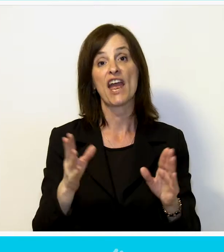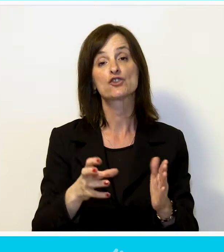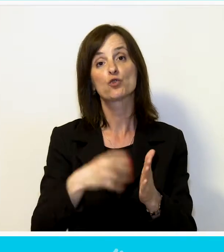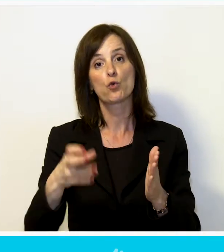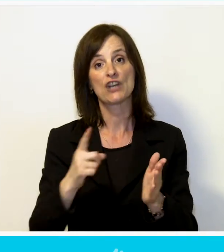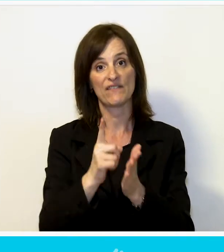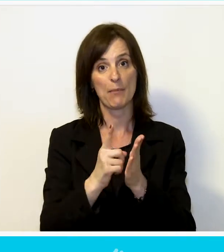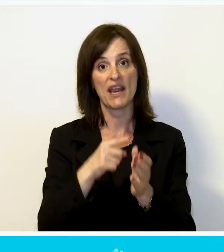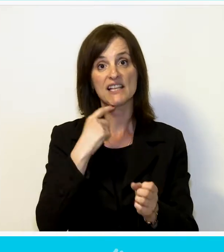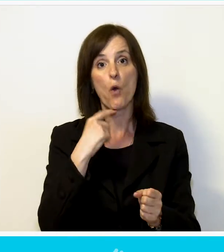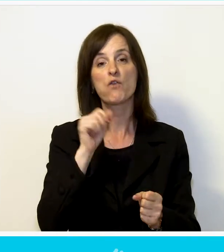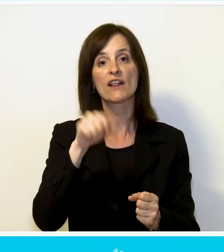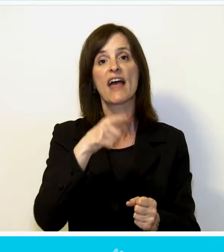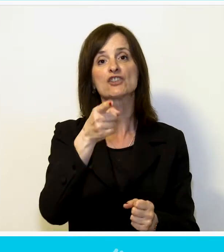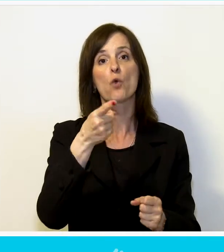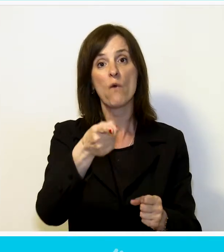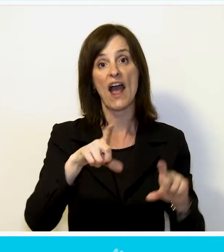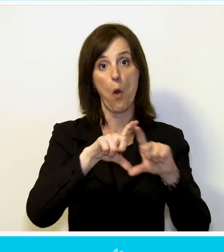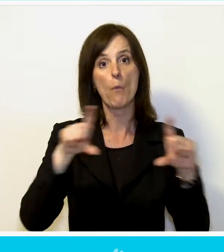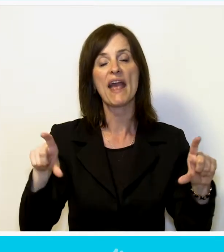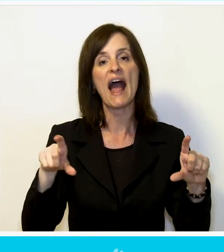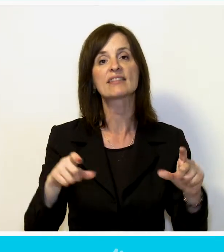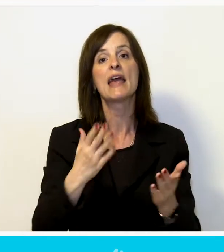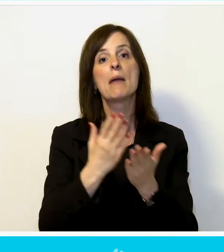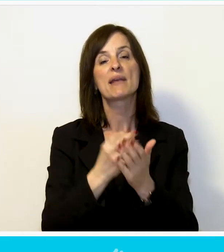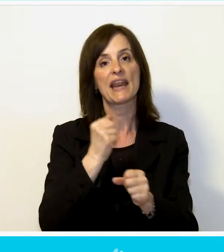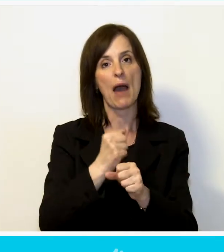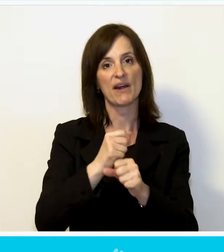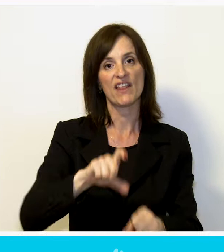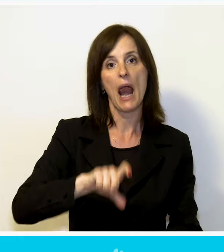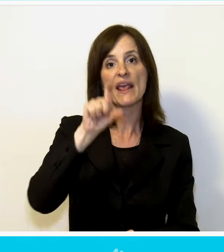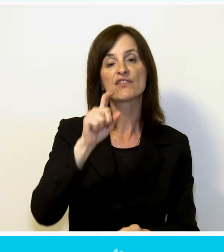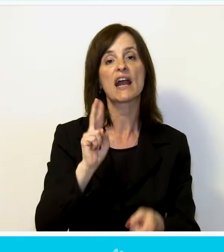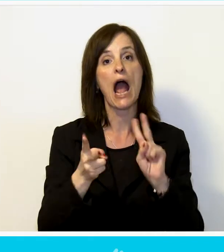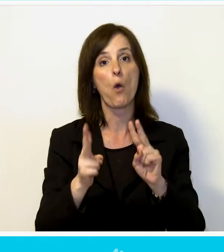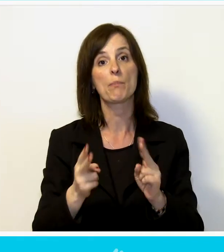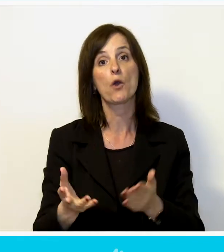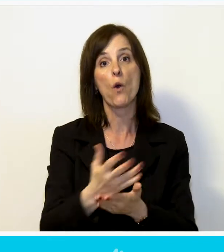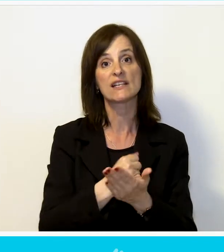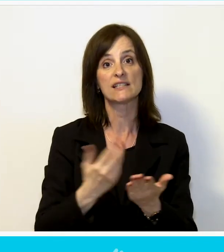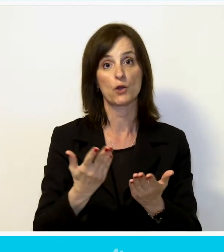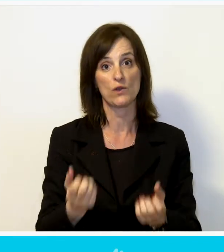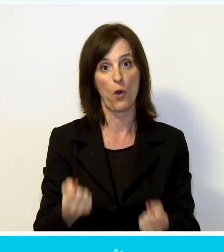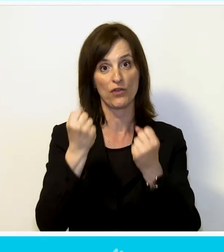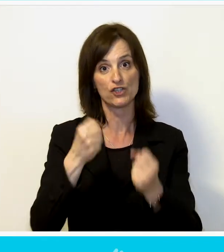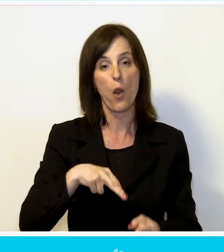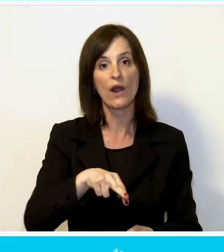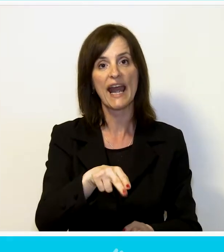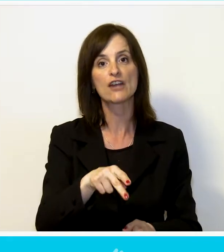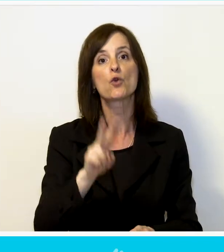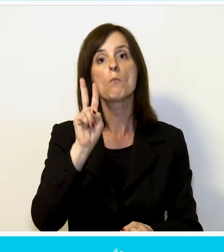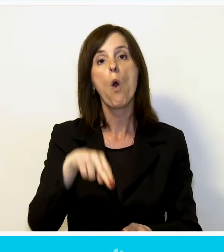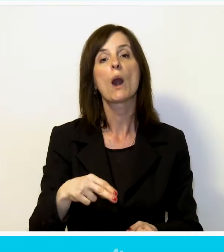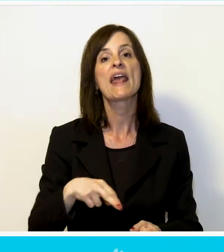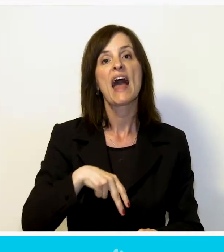duže vreme se govori da će u objekat ustanove biti ugrađen lift kako bi i korisnici koji se otežano kreću